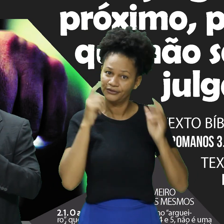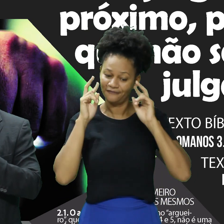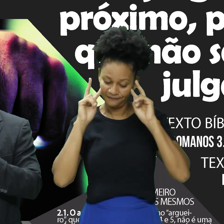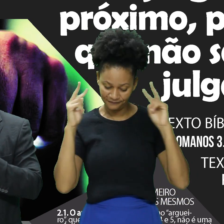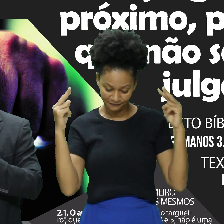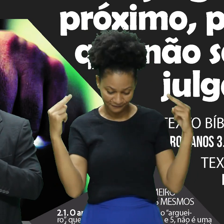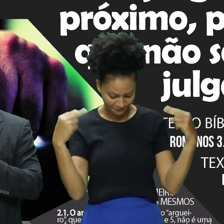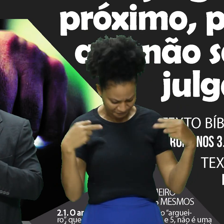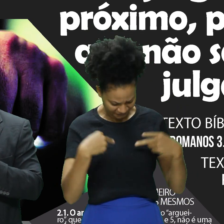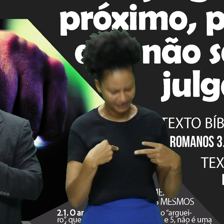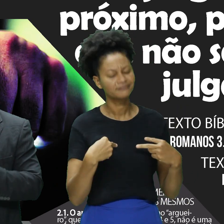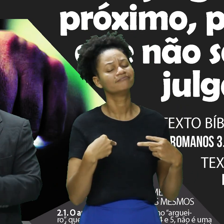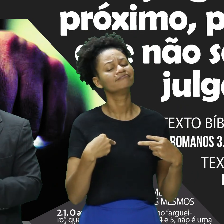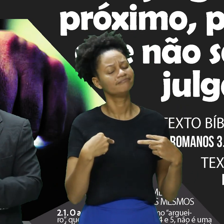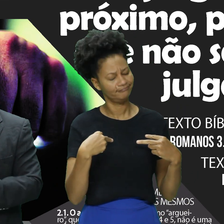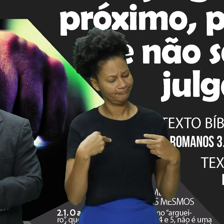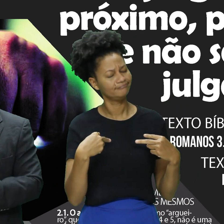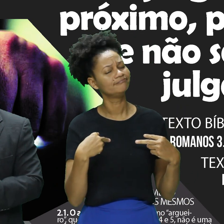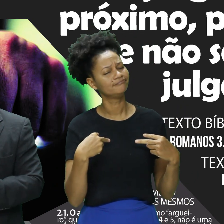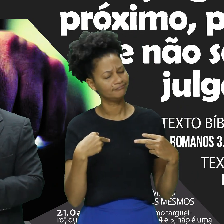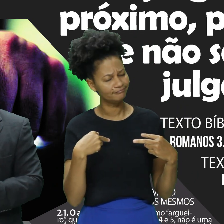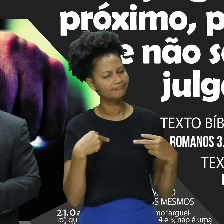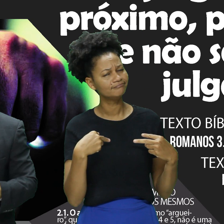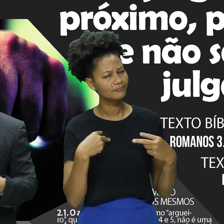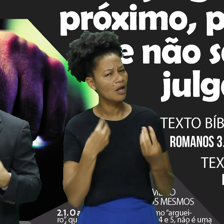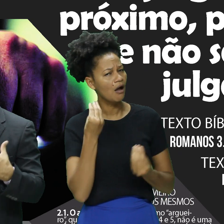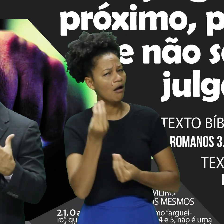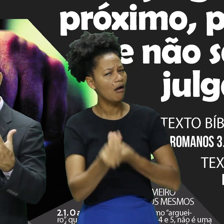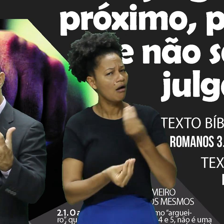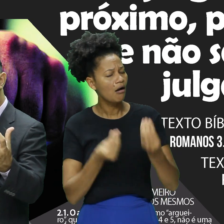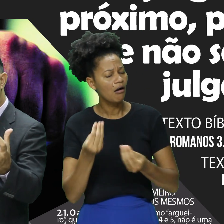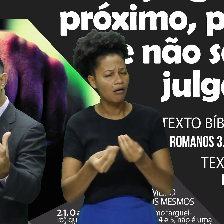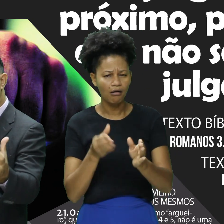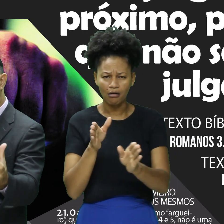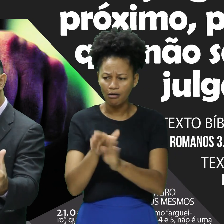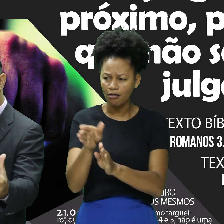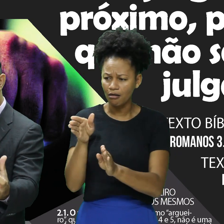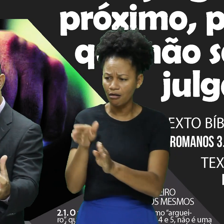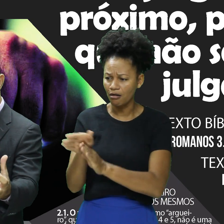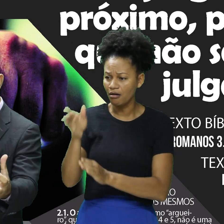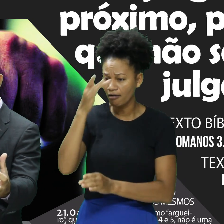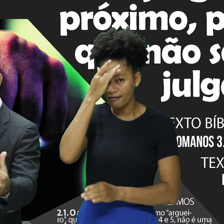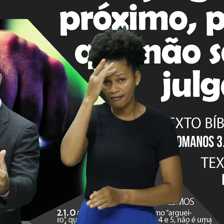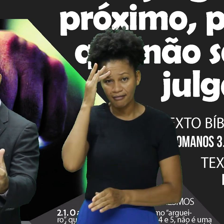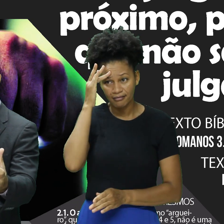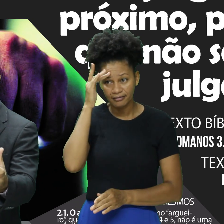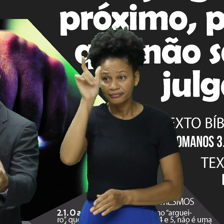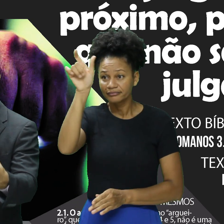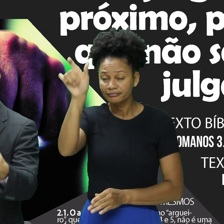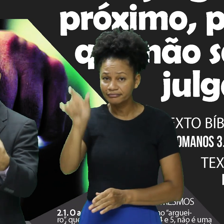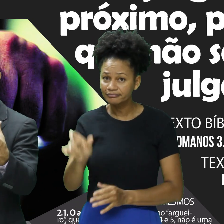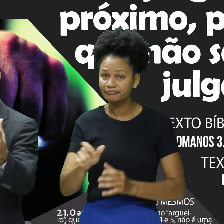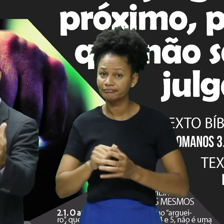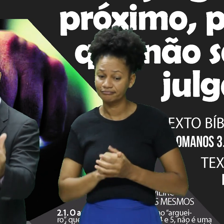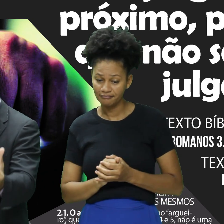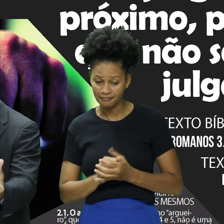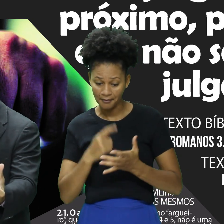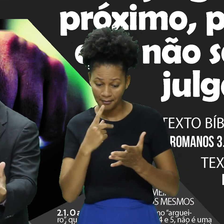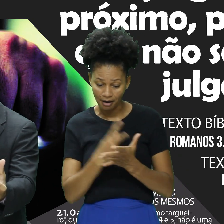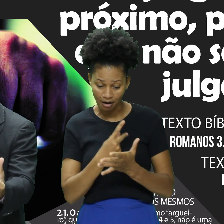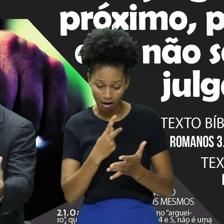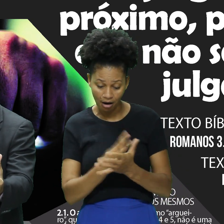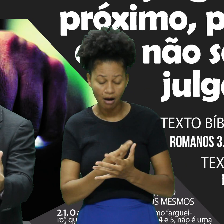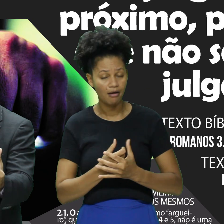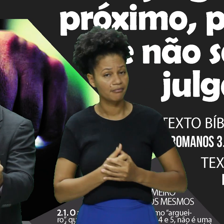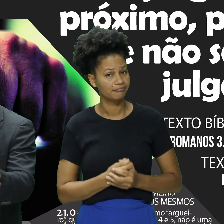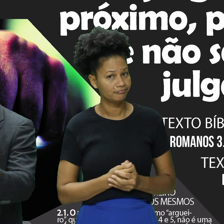para dentro de nós. Como é que eu vou aconselhar alguém sobre o erro